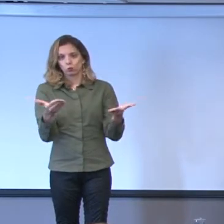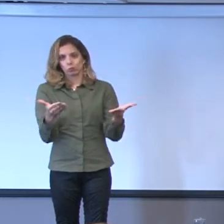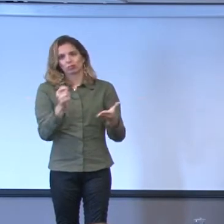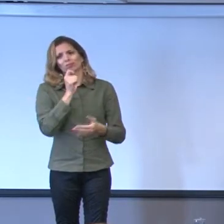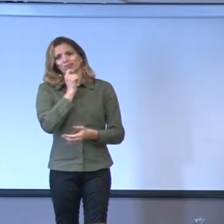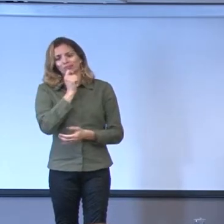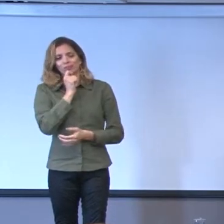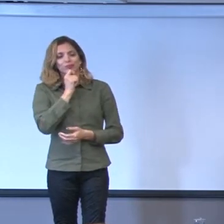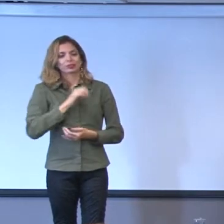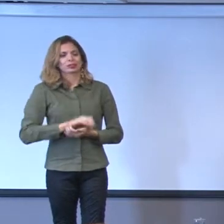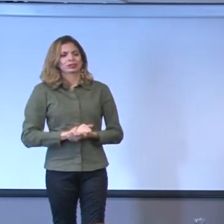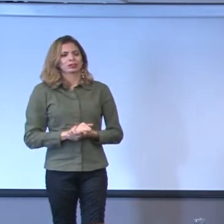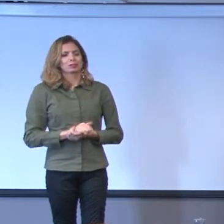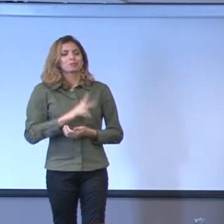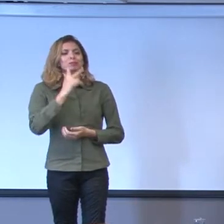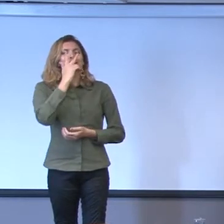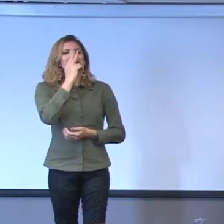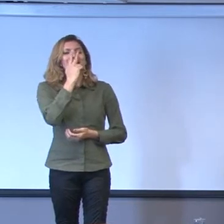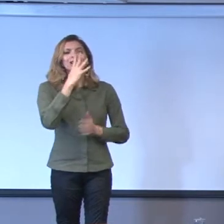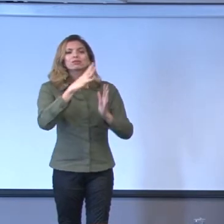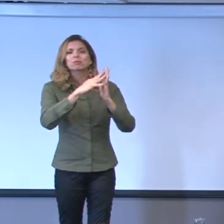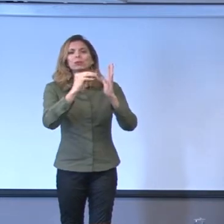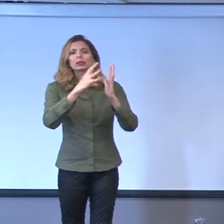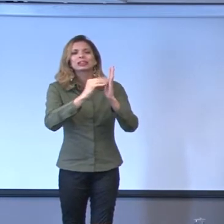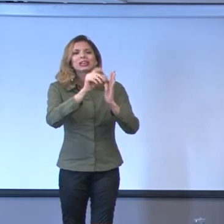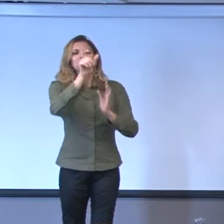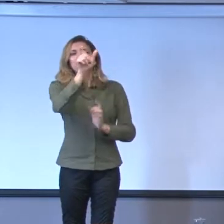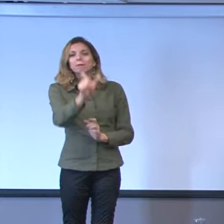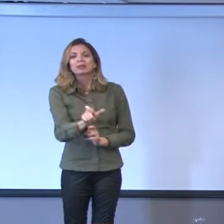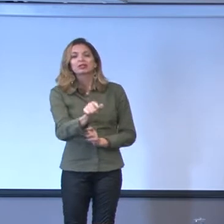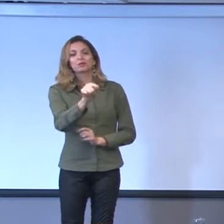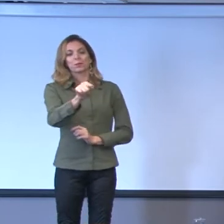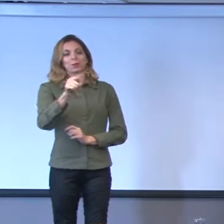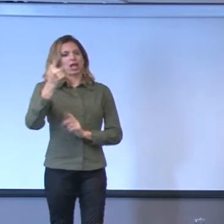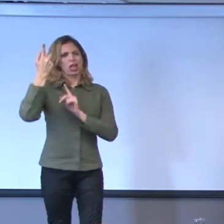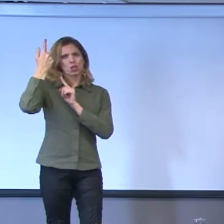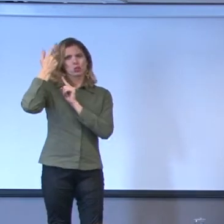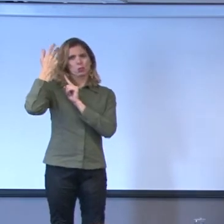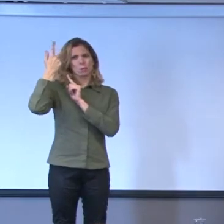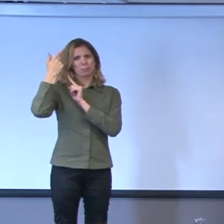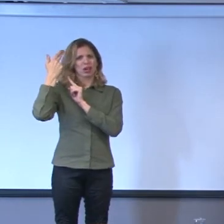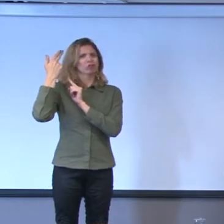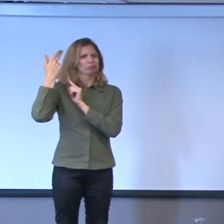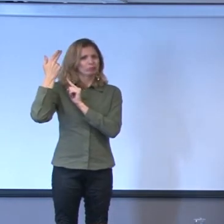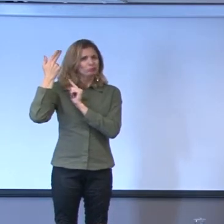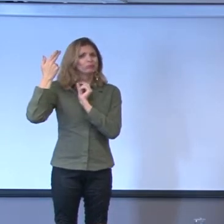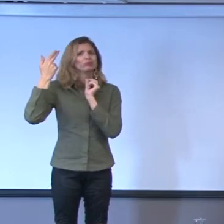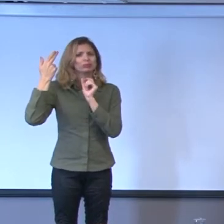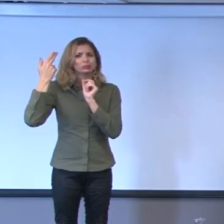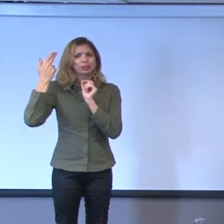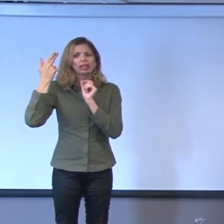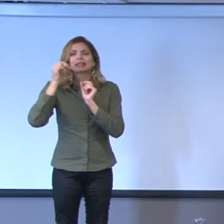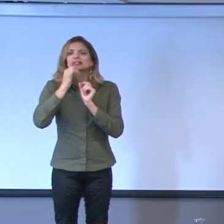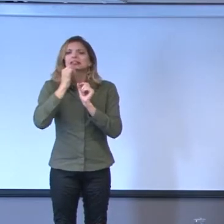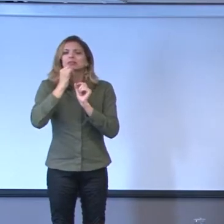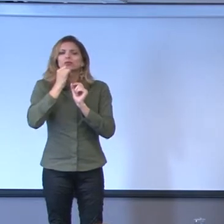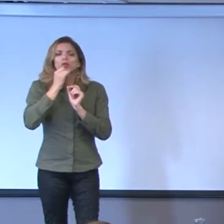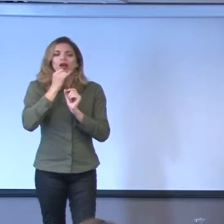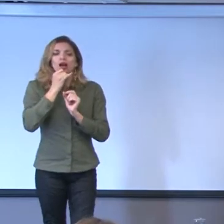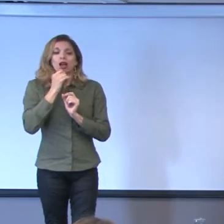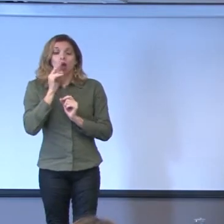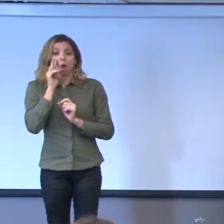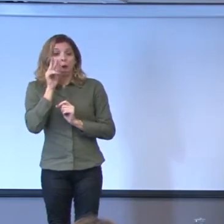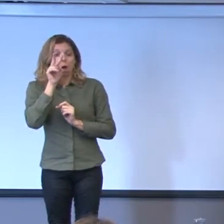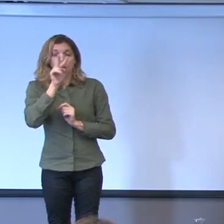modelo meio voltado para o aluno normal. Normal no sentido de um perfil que, quando a gente